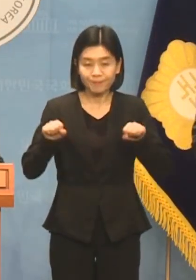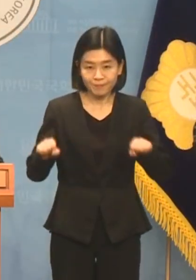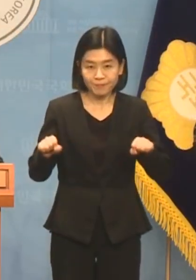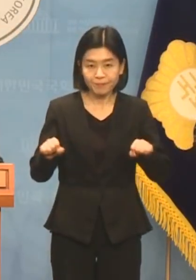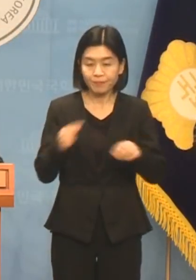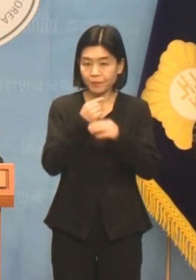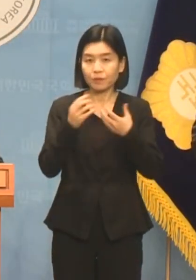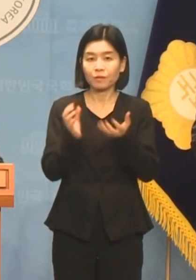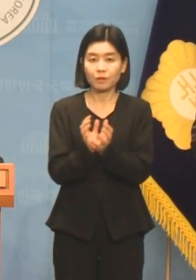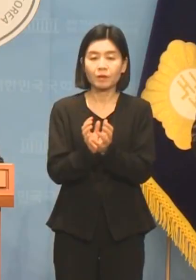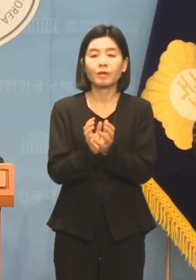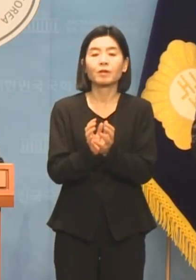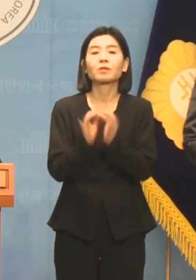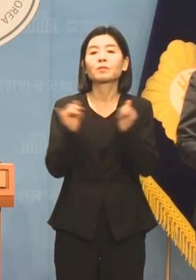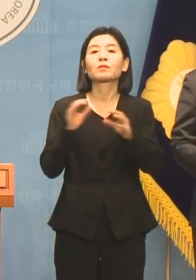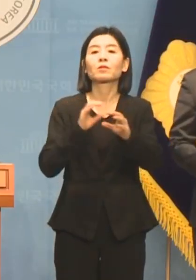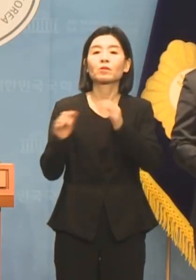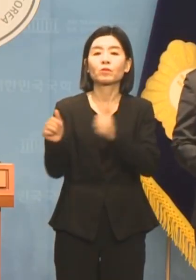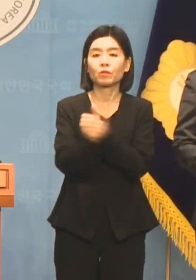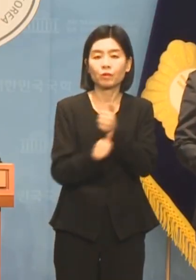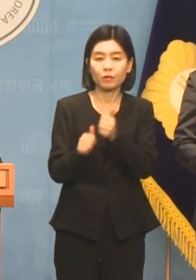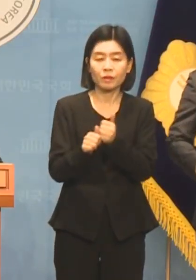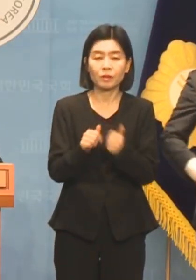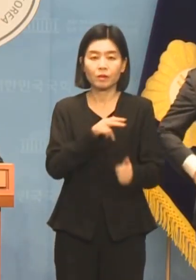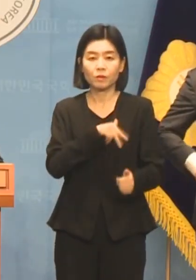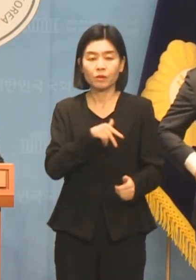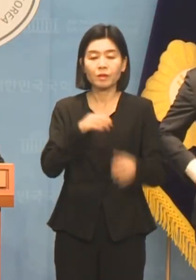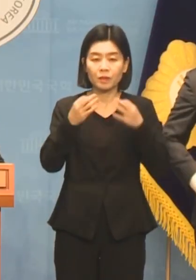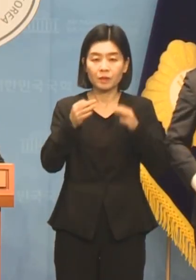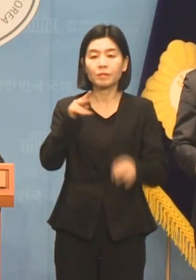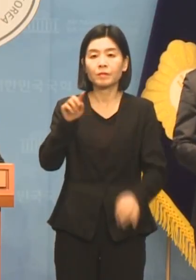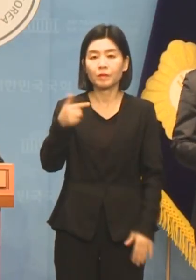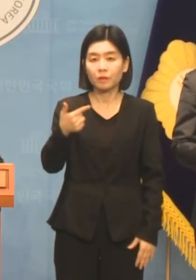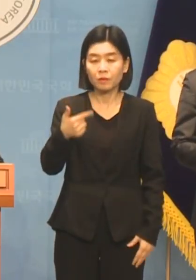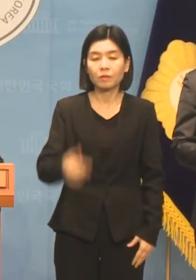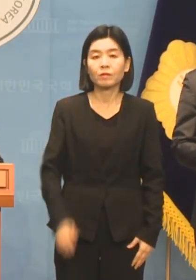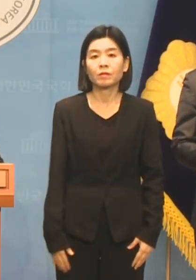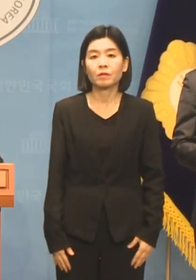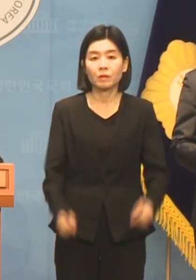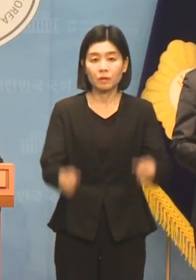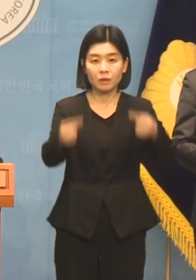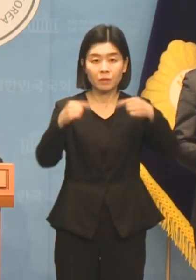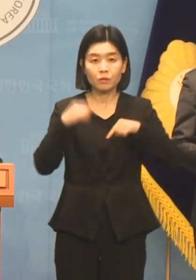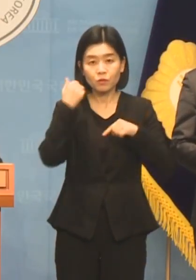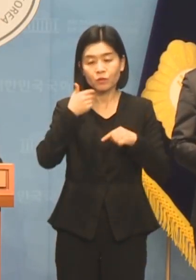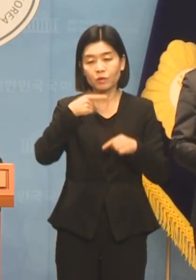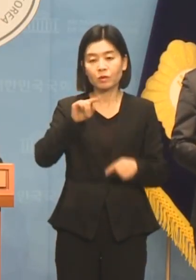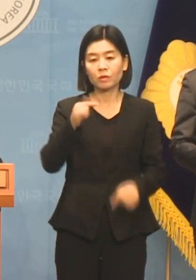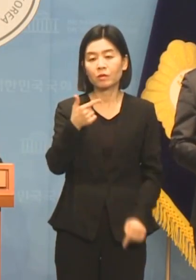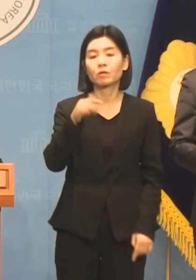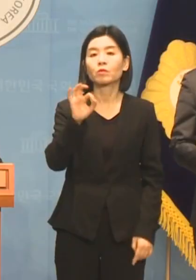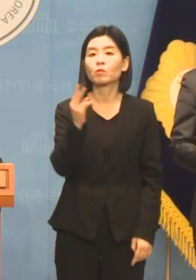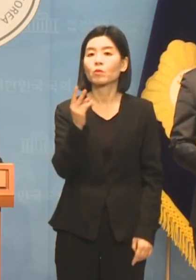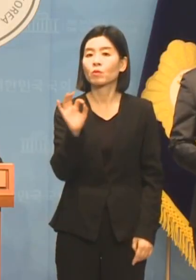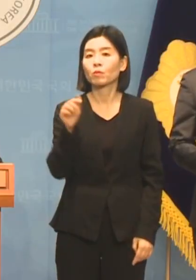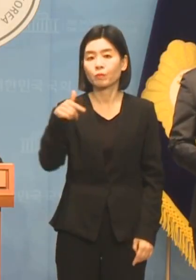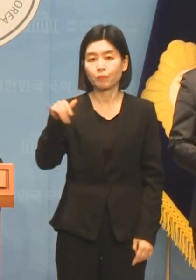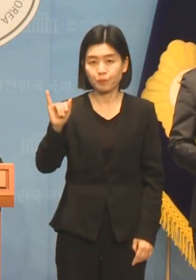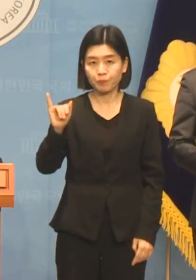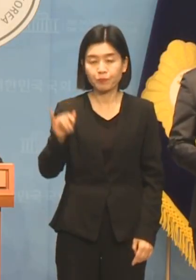안녕하십니까. 더불어민주당 국민소통위원회 김현 위원장입니다. 오늘 함께하신 전영기 국민소통위원장이시고요.